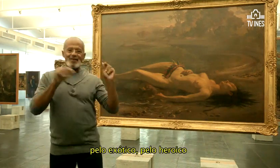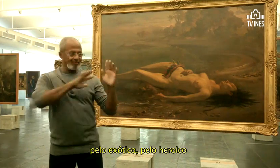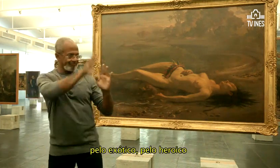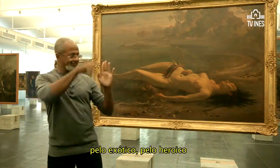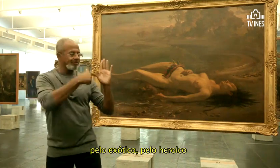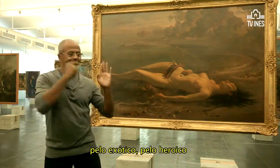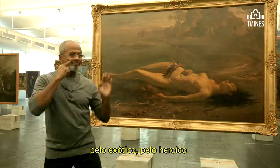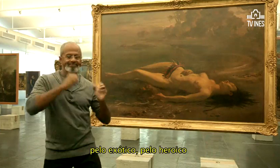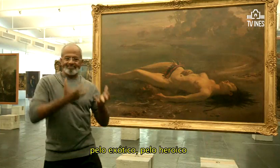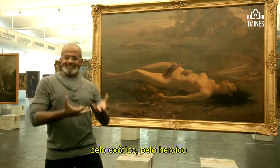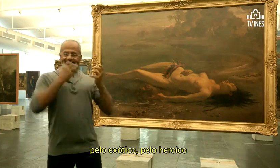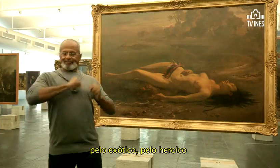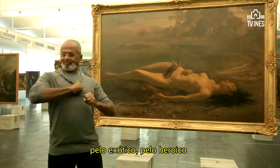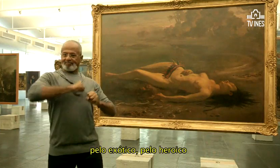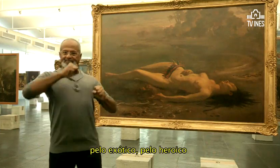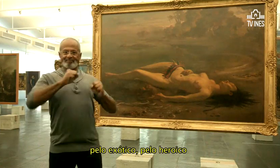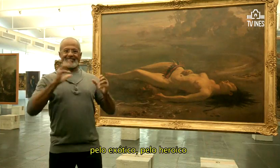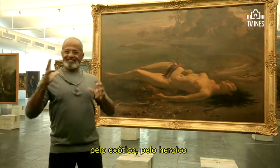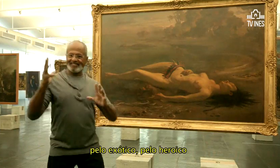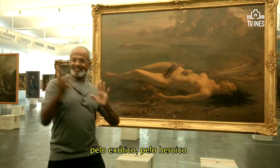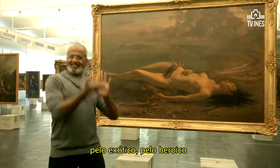pelo exótico, pelo heróico